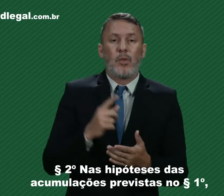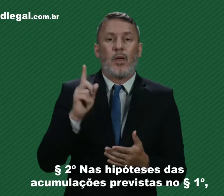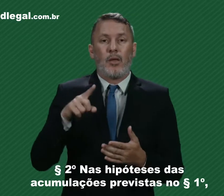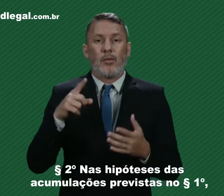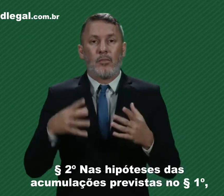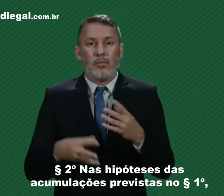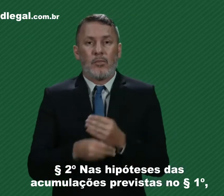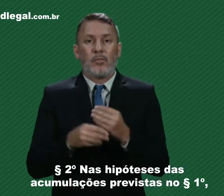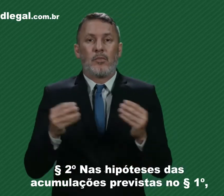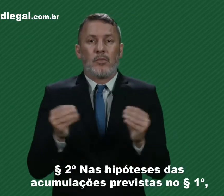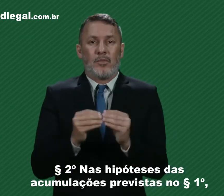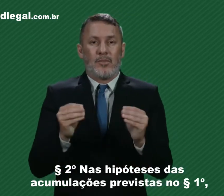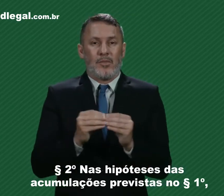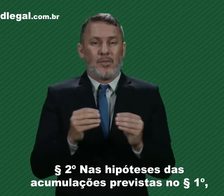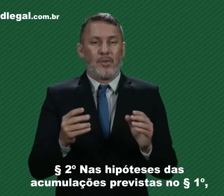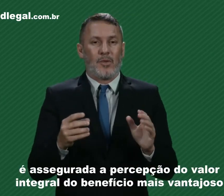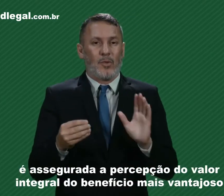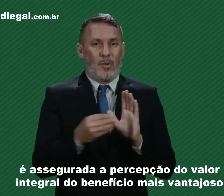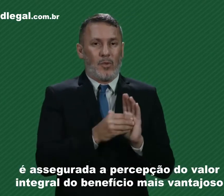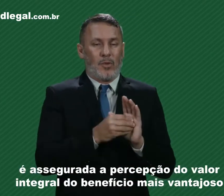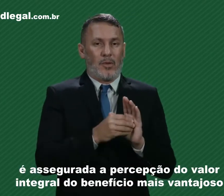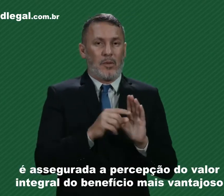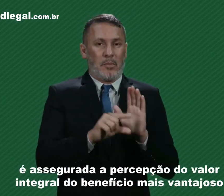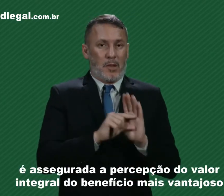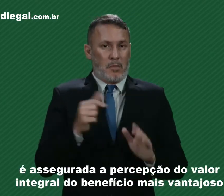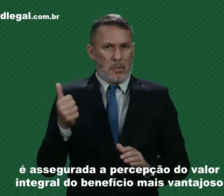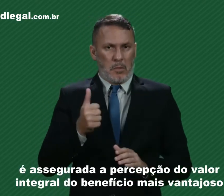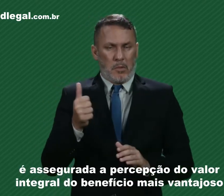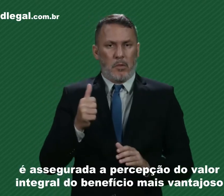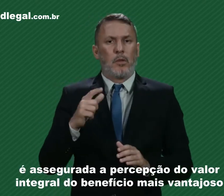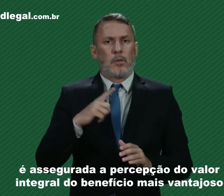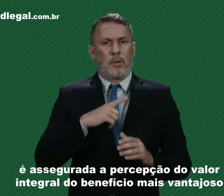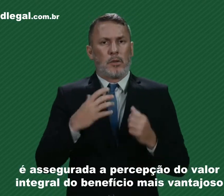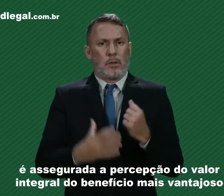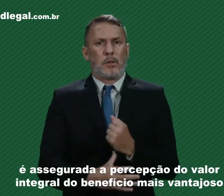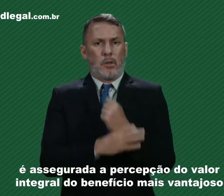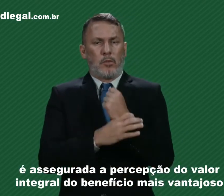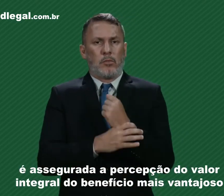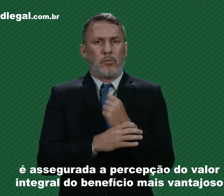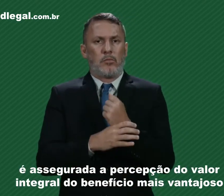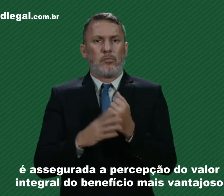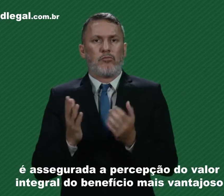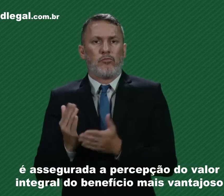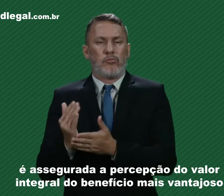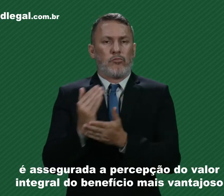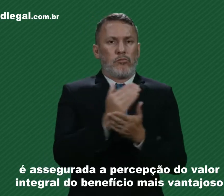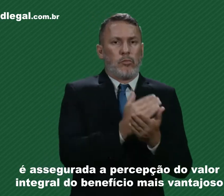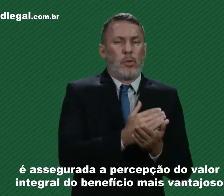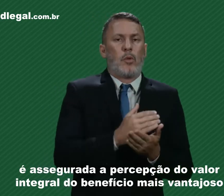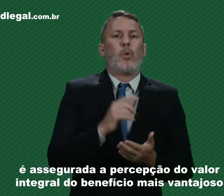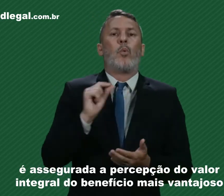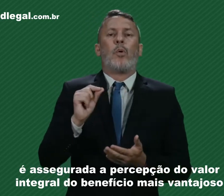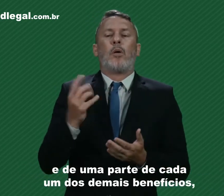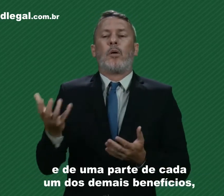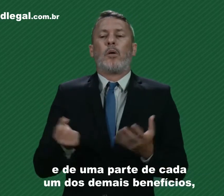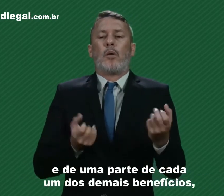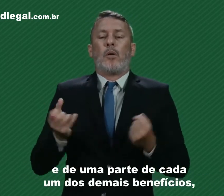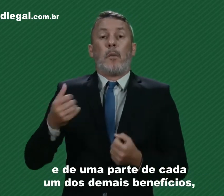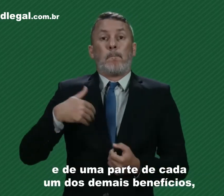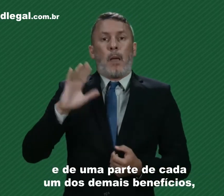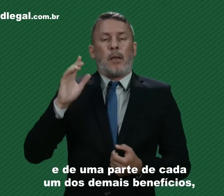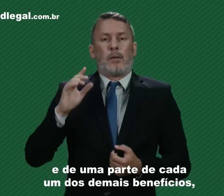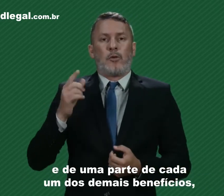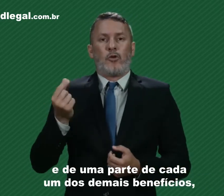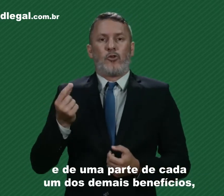acumulações previstas no parágrafo 1º, é assegurada a percepção do valor integral do benefício mais vantajoso e de